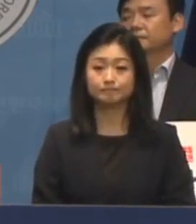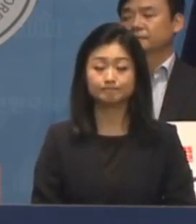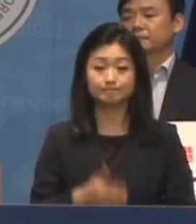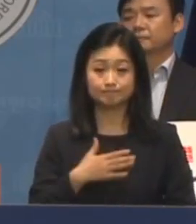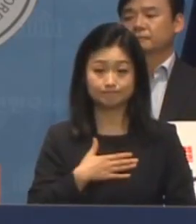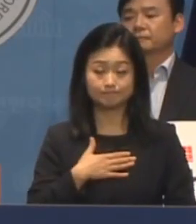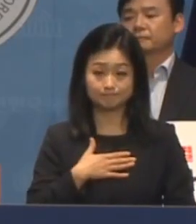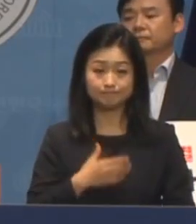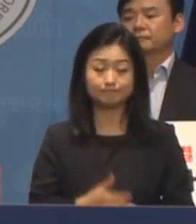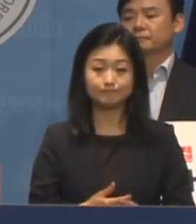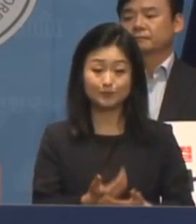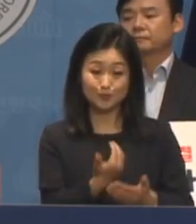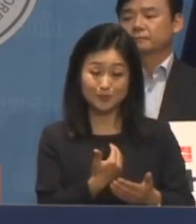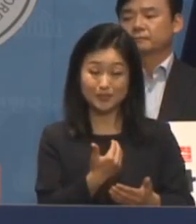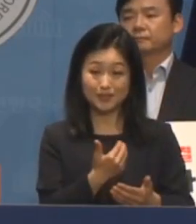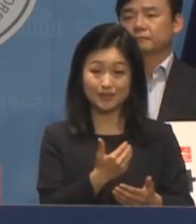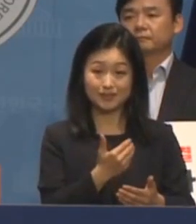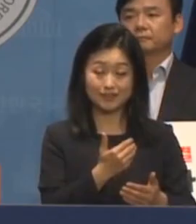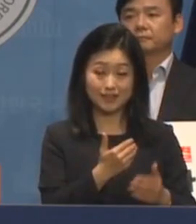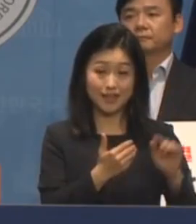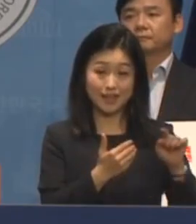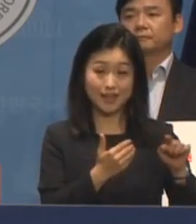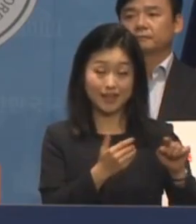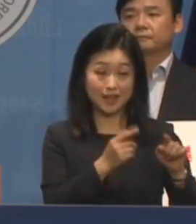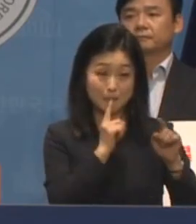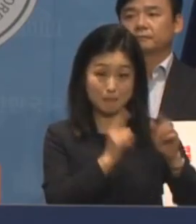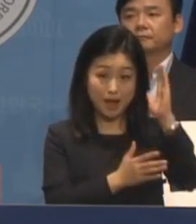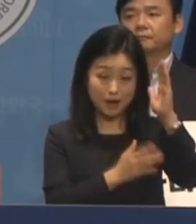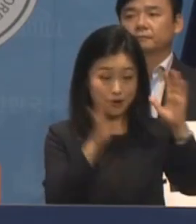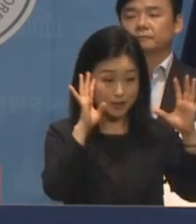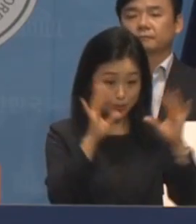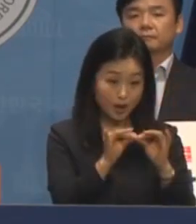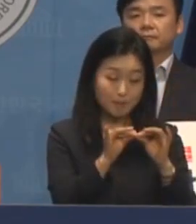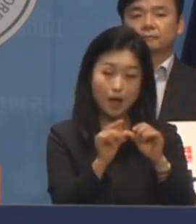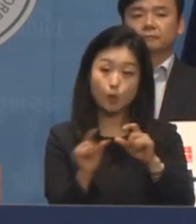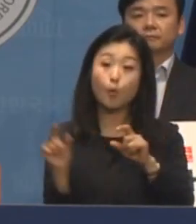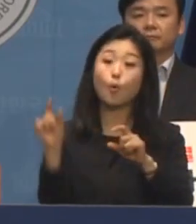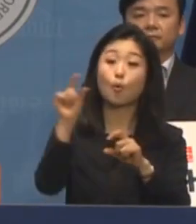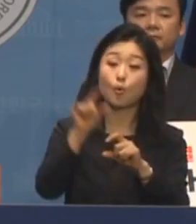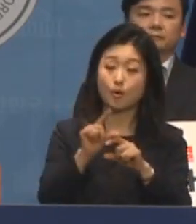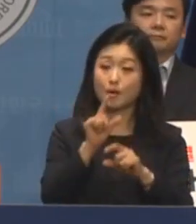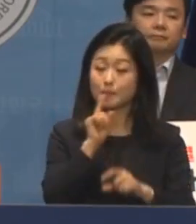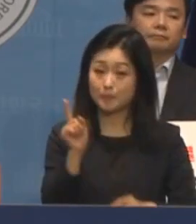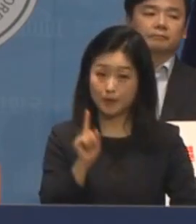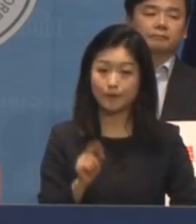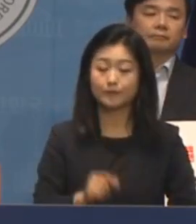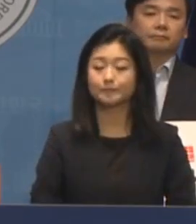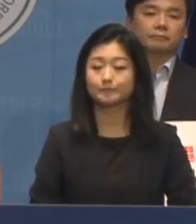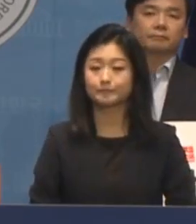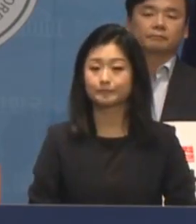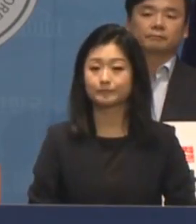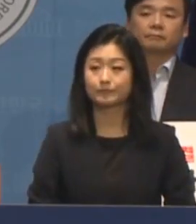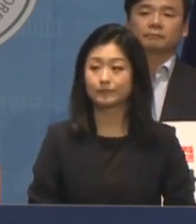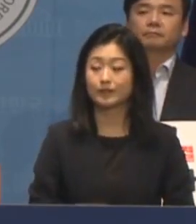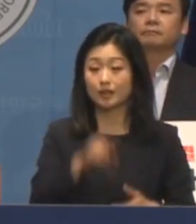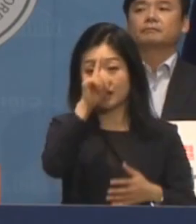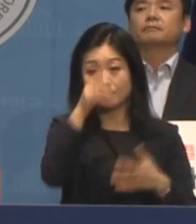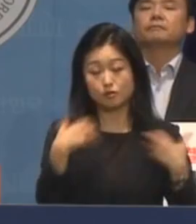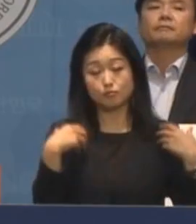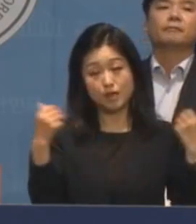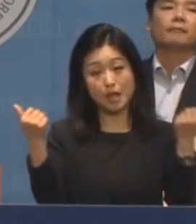전적으로 찬성하며 다만 조금 보태려고 합니다. 이게 지금 정권만